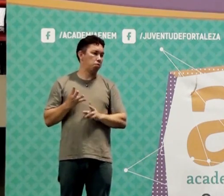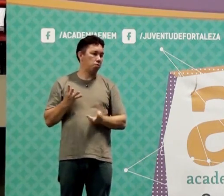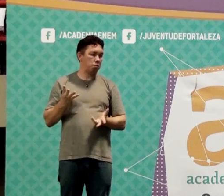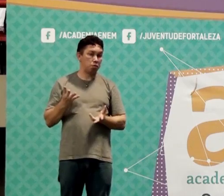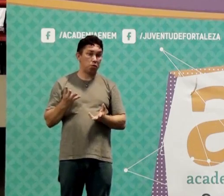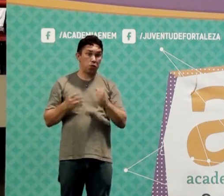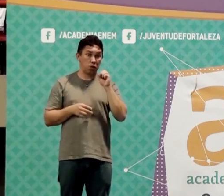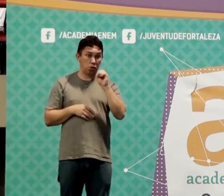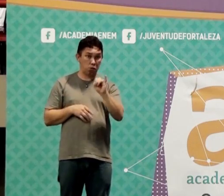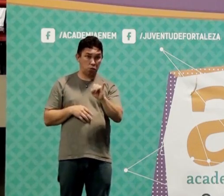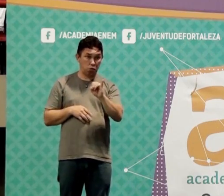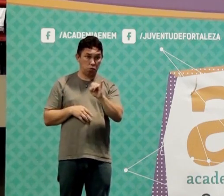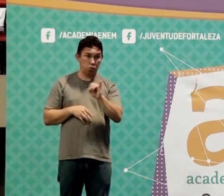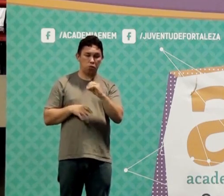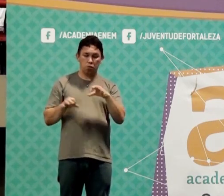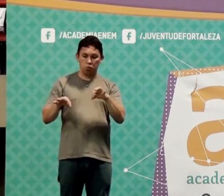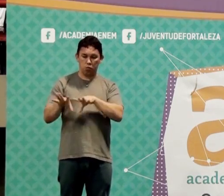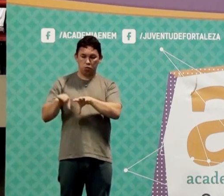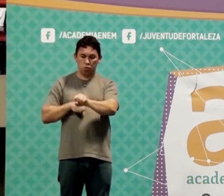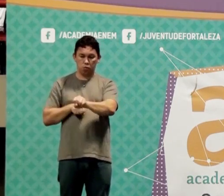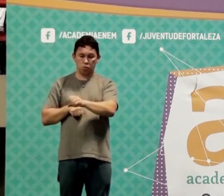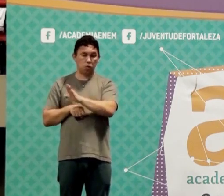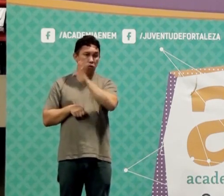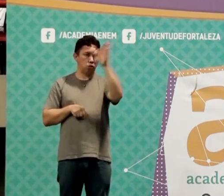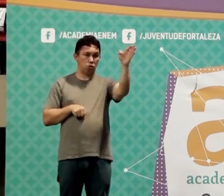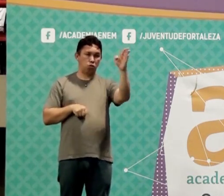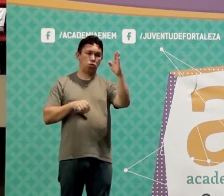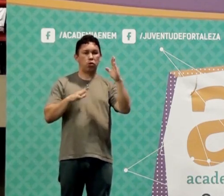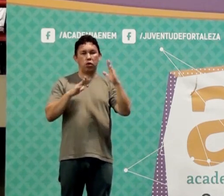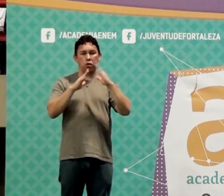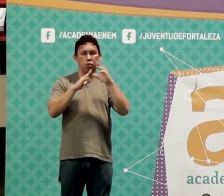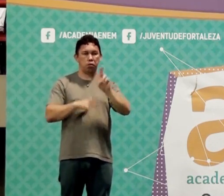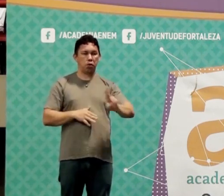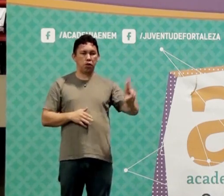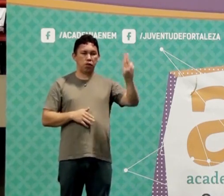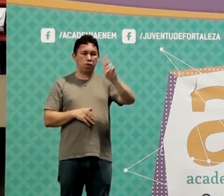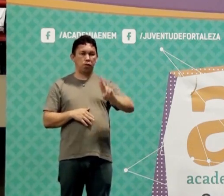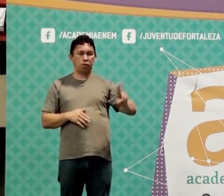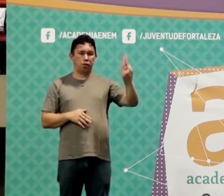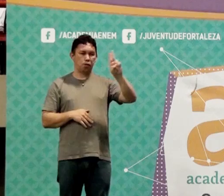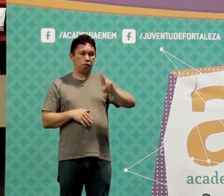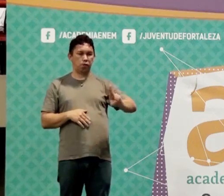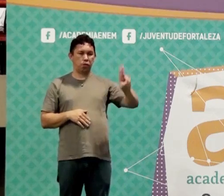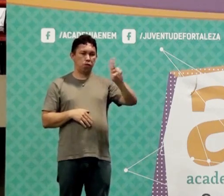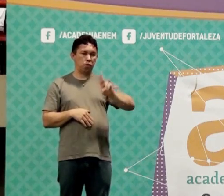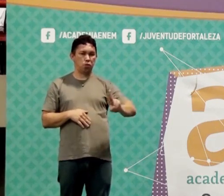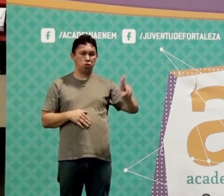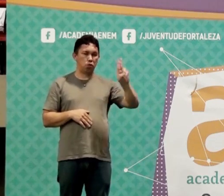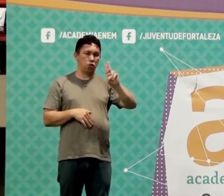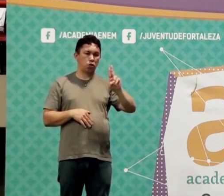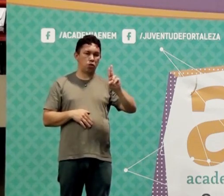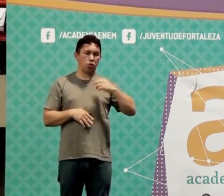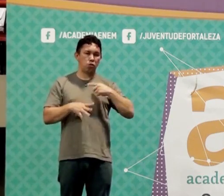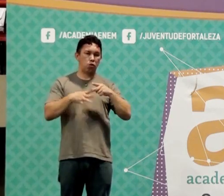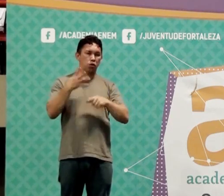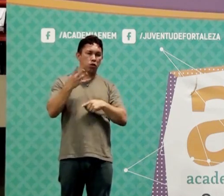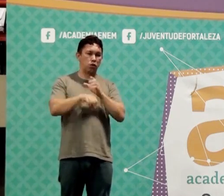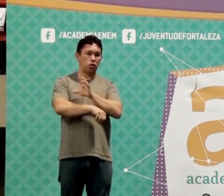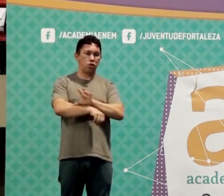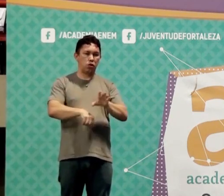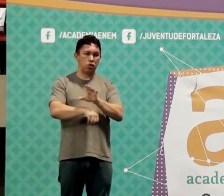estudava de forma extremamente doutrinada. Ou então tu era um nobre no palácio, que tinha as escolas que a gente chama de